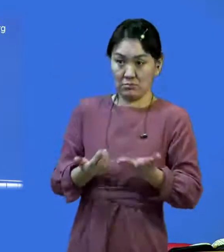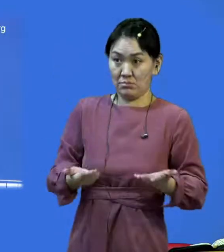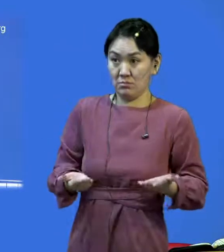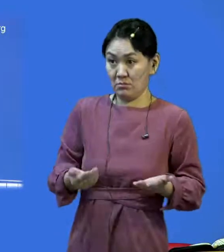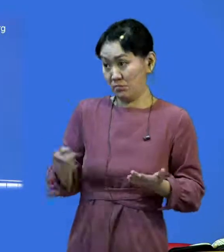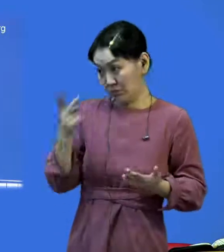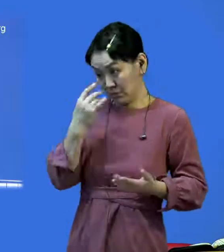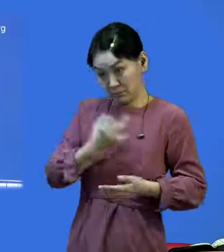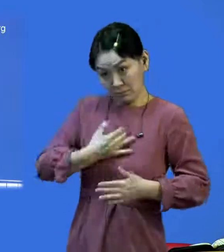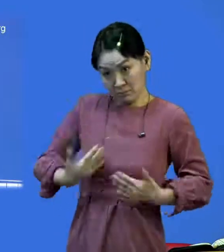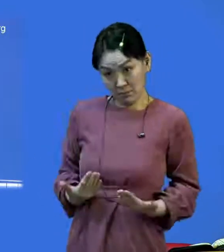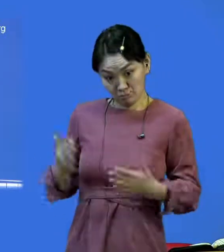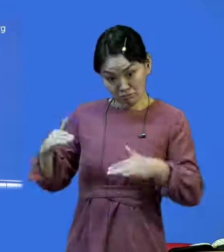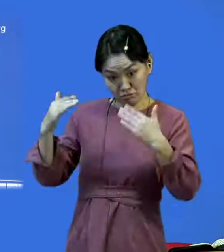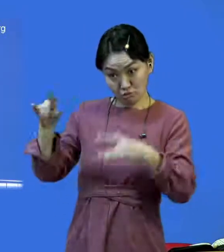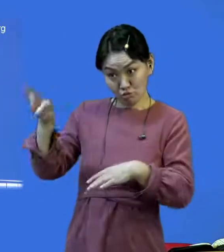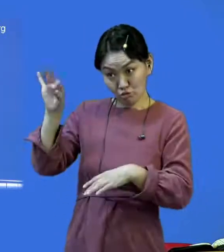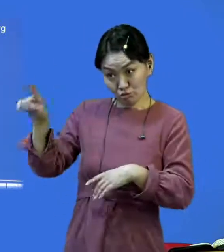Хүмүүсийн итгэлийн амьдрал юм уу?